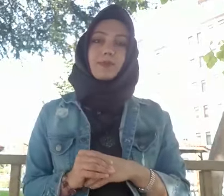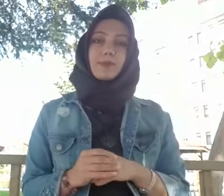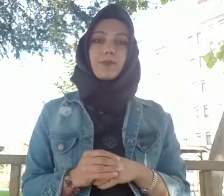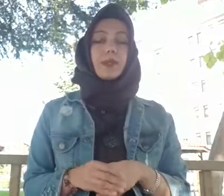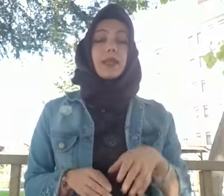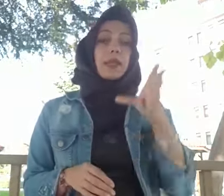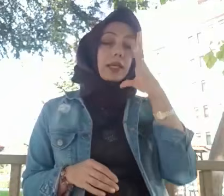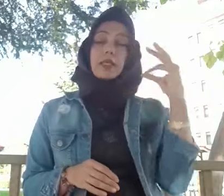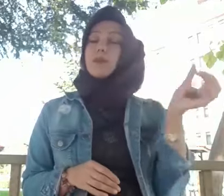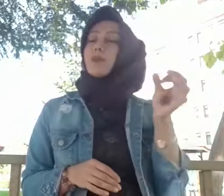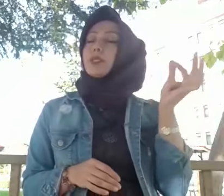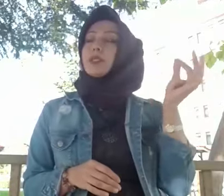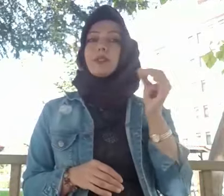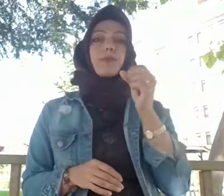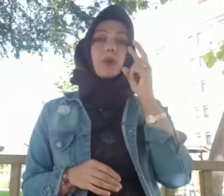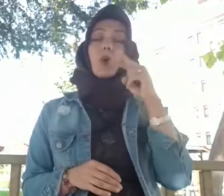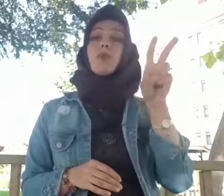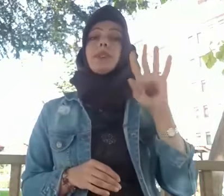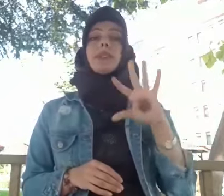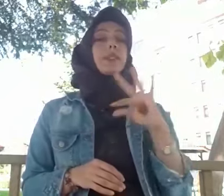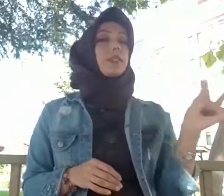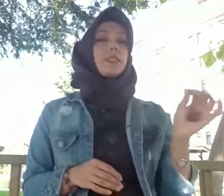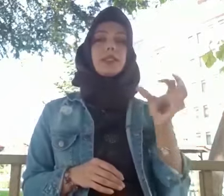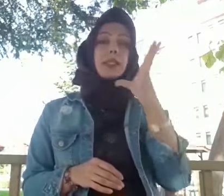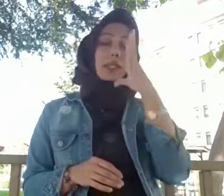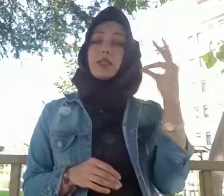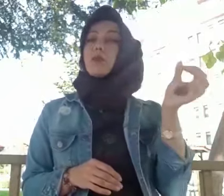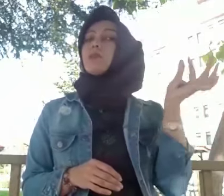Kimimiz görmedi hiç, kimimiz duymadı.